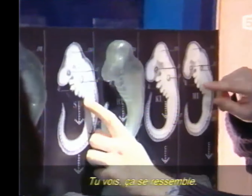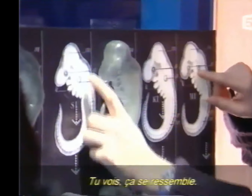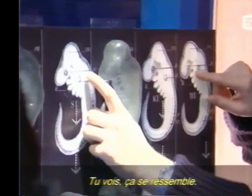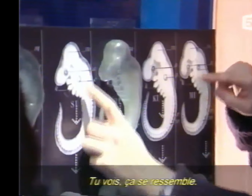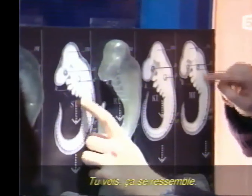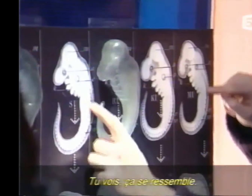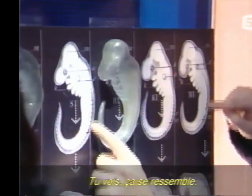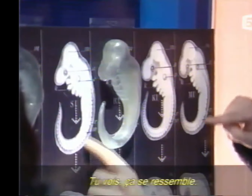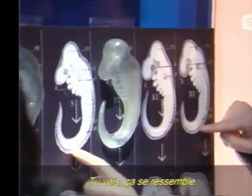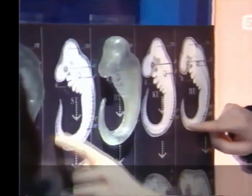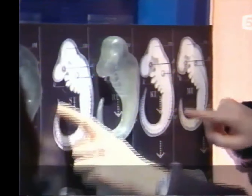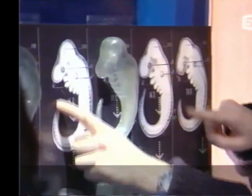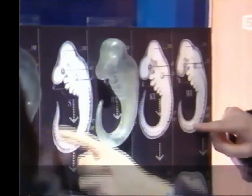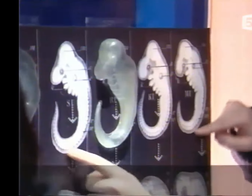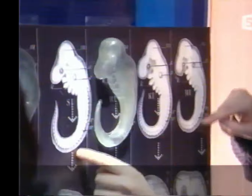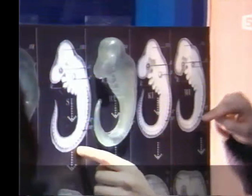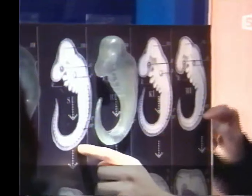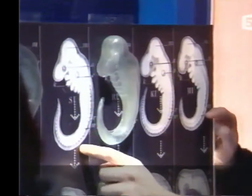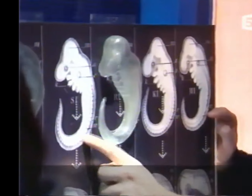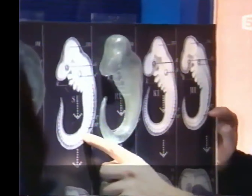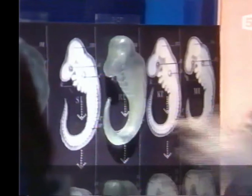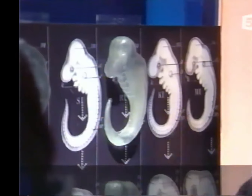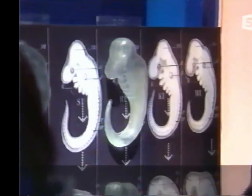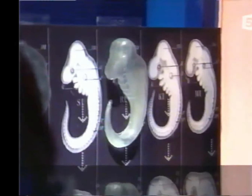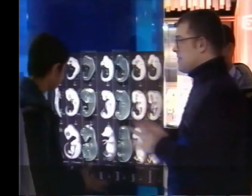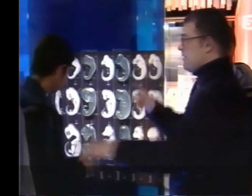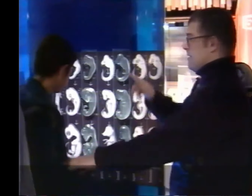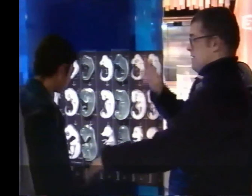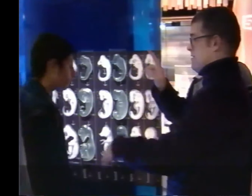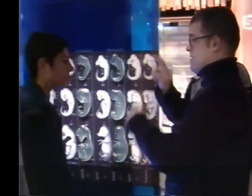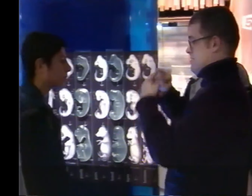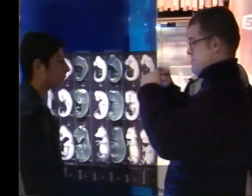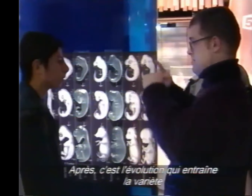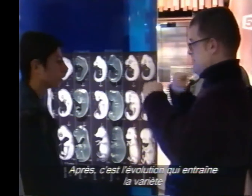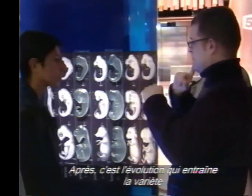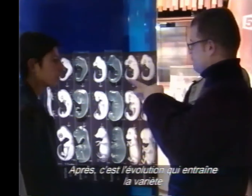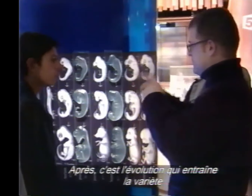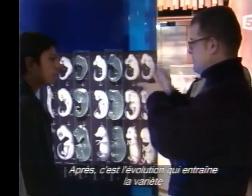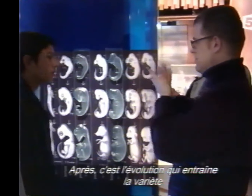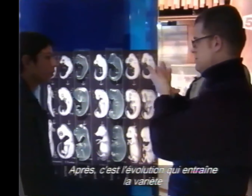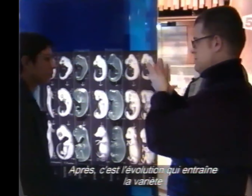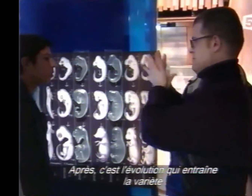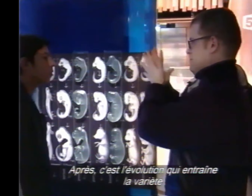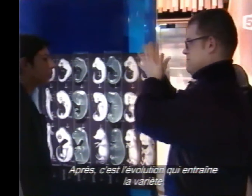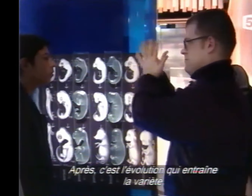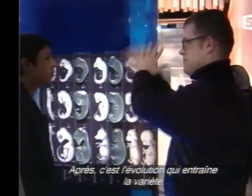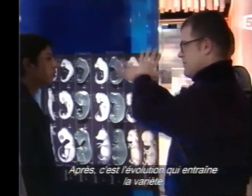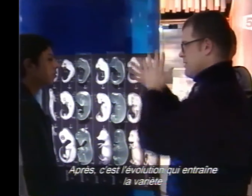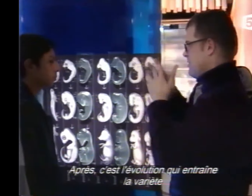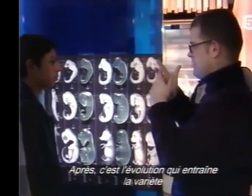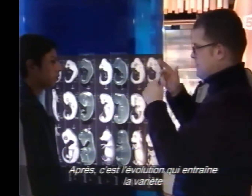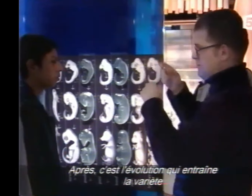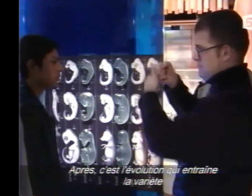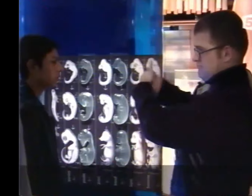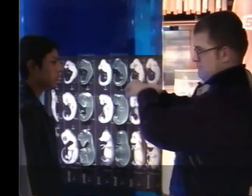Si les marqueurs révélateurs de l'altération génétique rejetée n'apparaissent pas dans la chimie, l'embryon peut être implanté chez la mère.